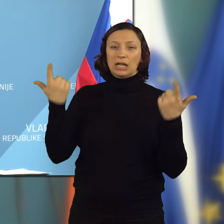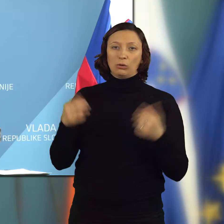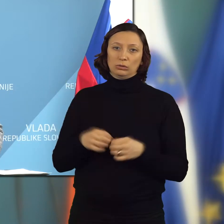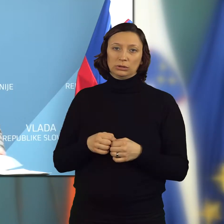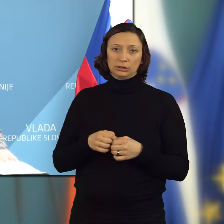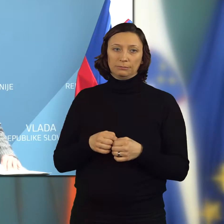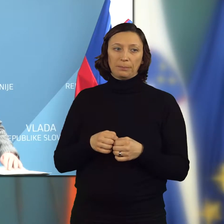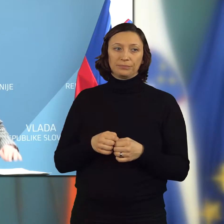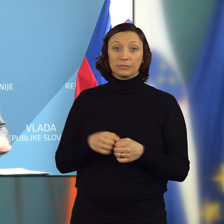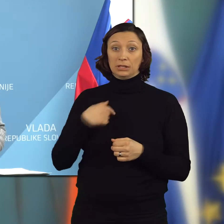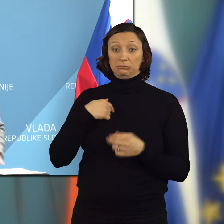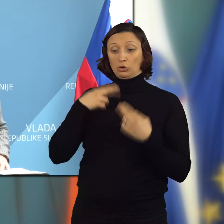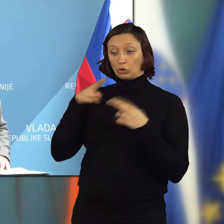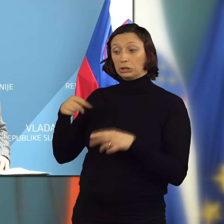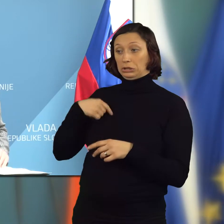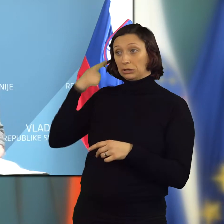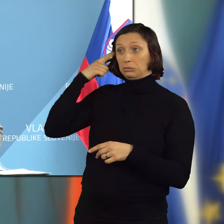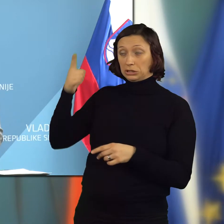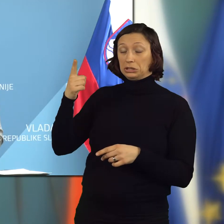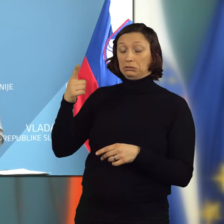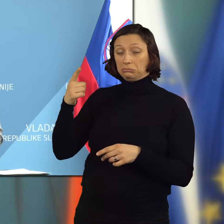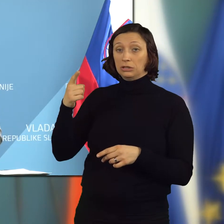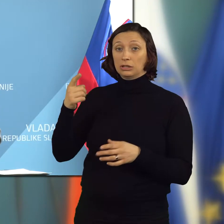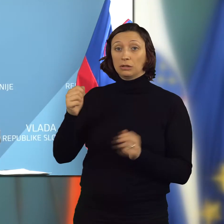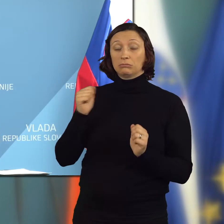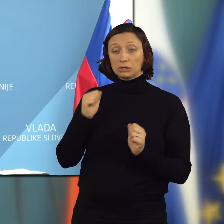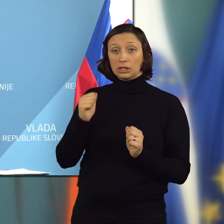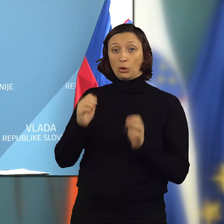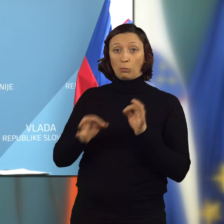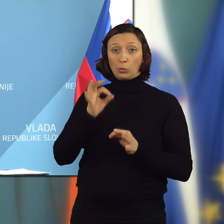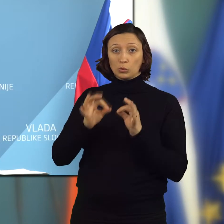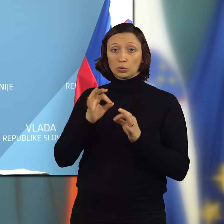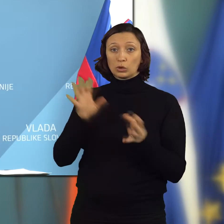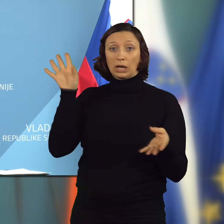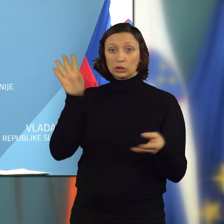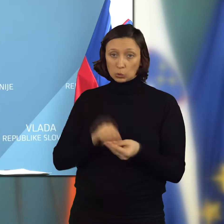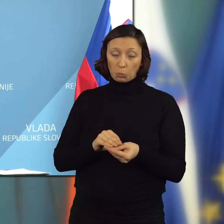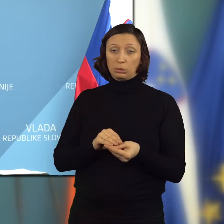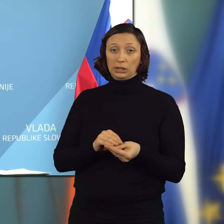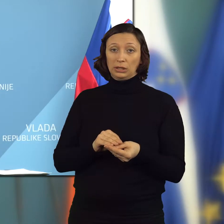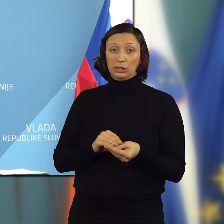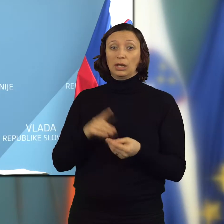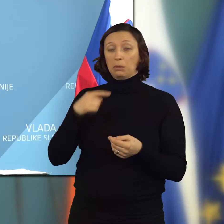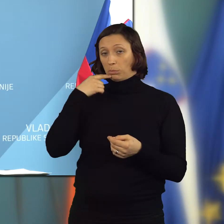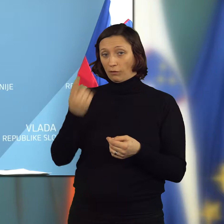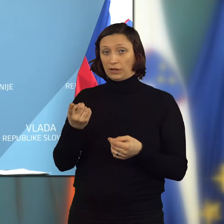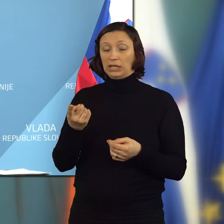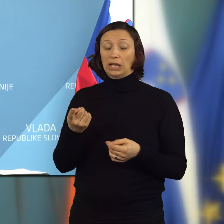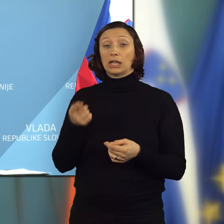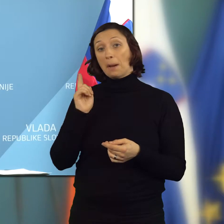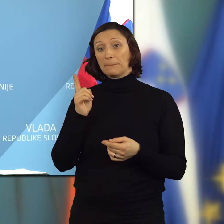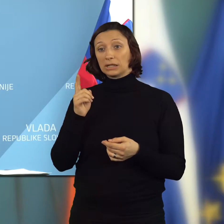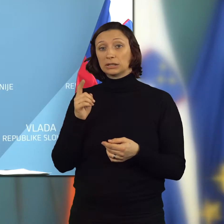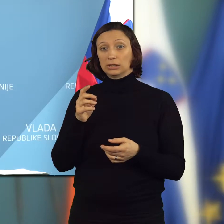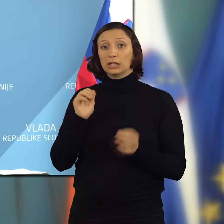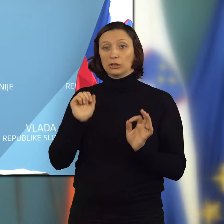javnost? Zdaj jaz mislim, da sem pravzaprav zelo poskušala skupaj vam